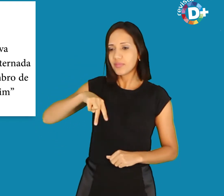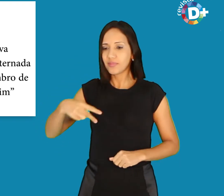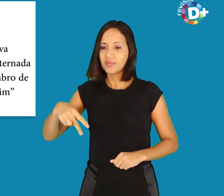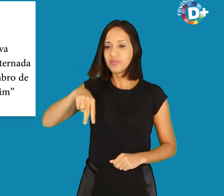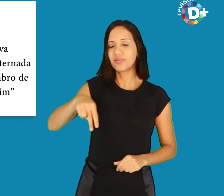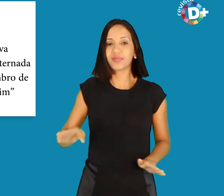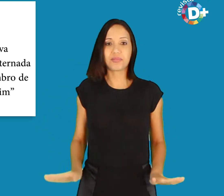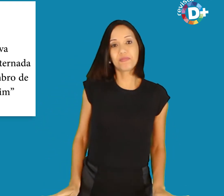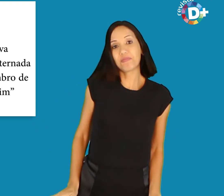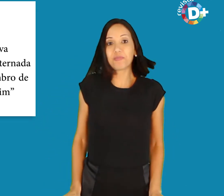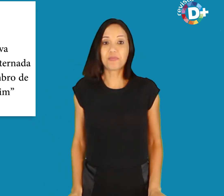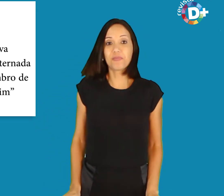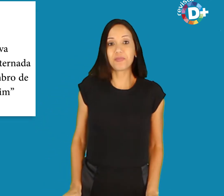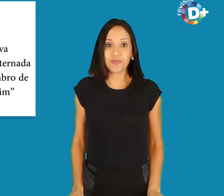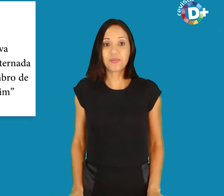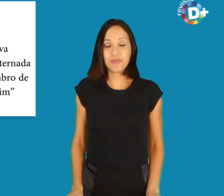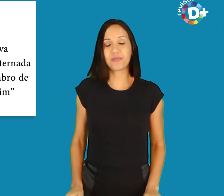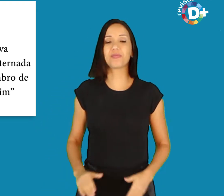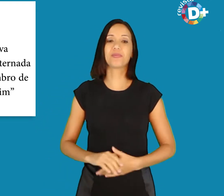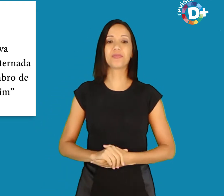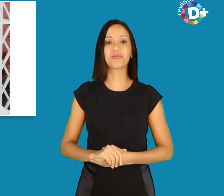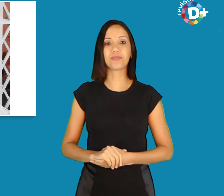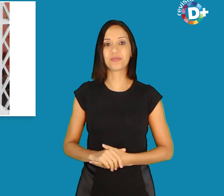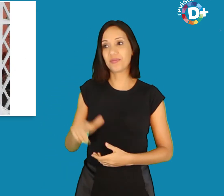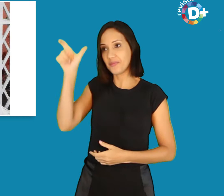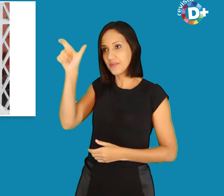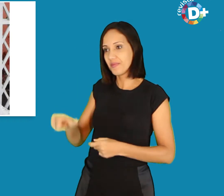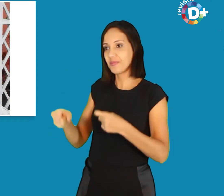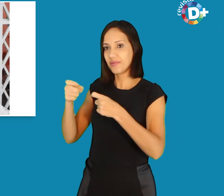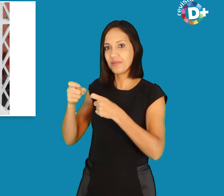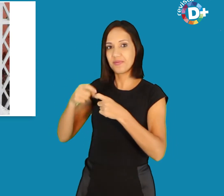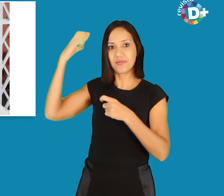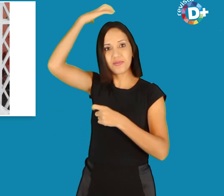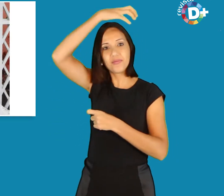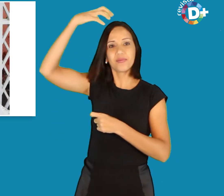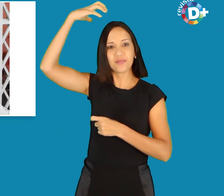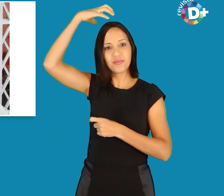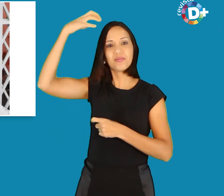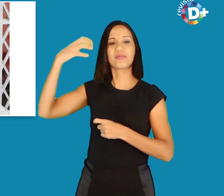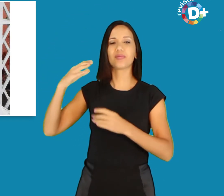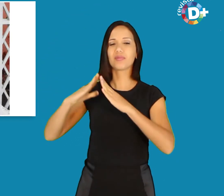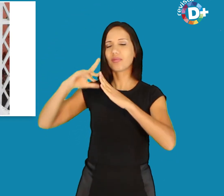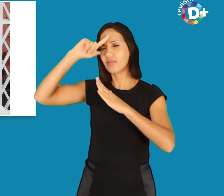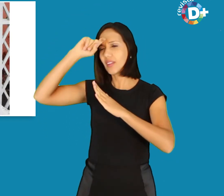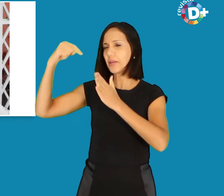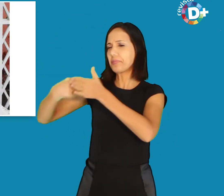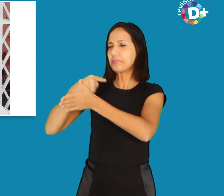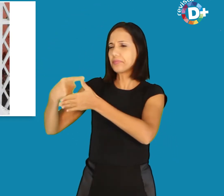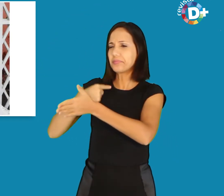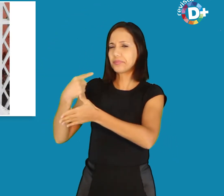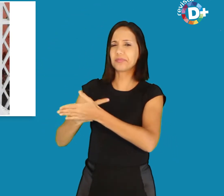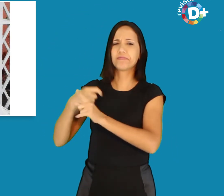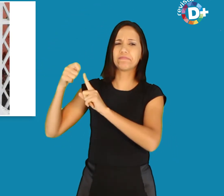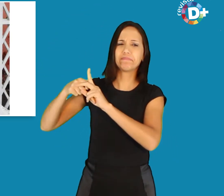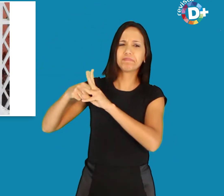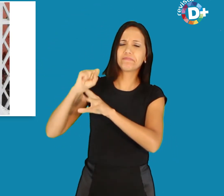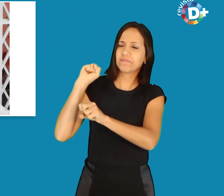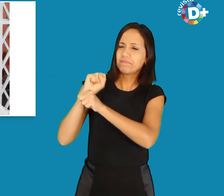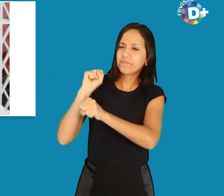parecendo um pingüim confessa a neurologista do hospital fez uma série de perguntas mas foram meses de